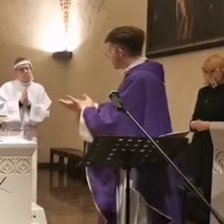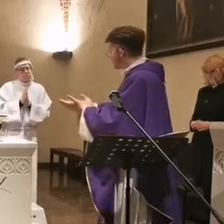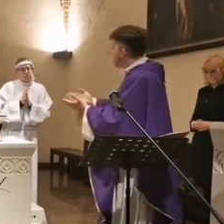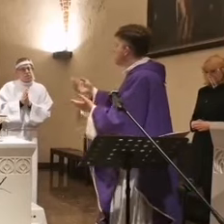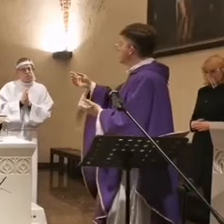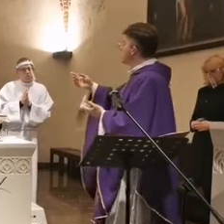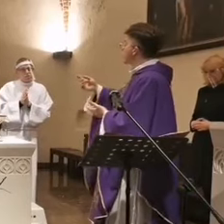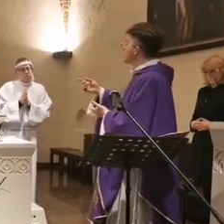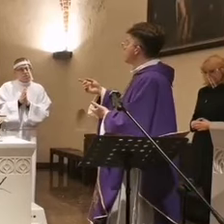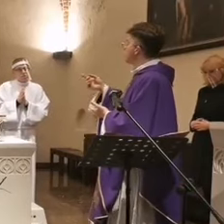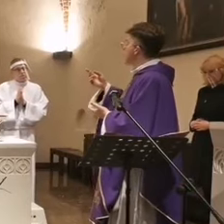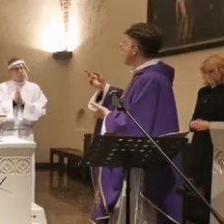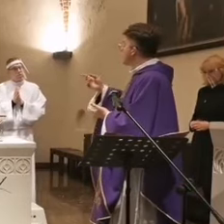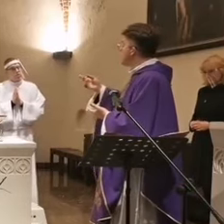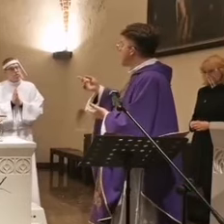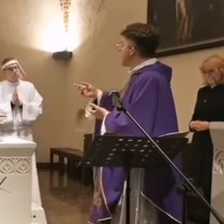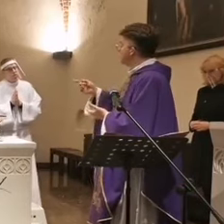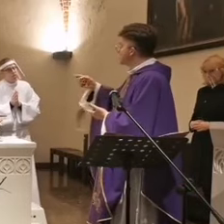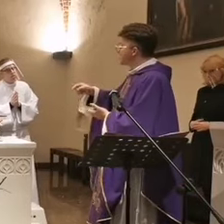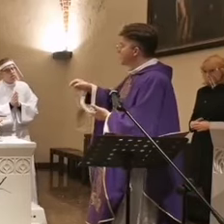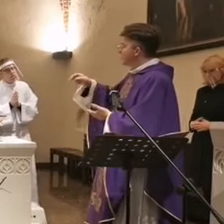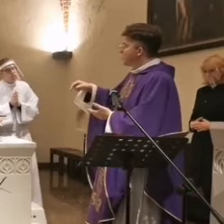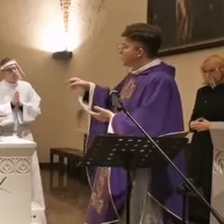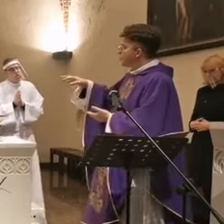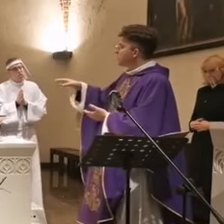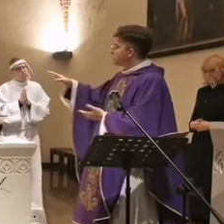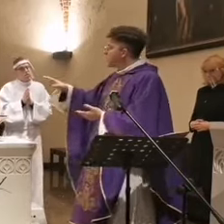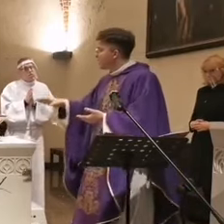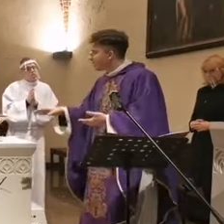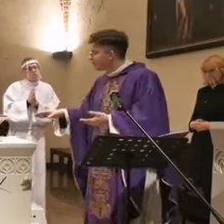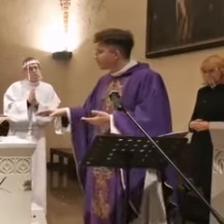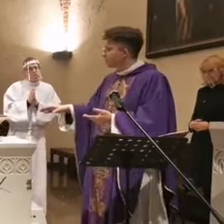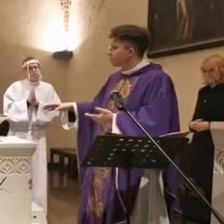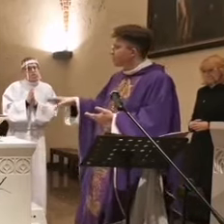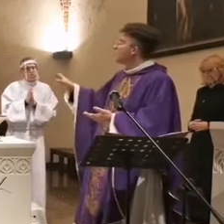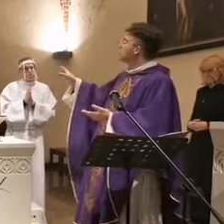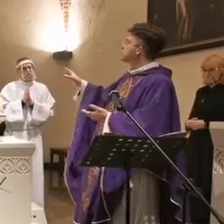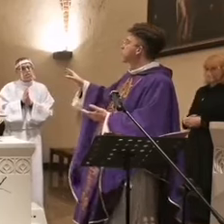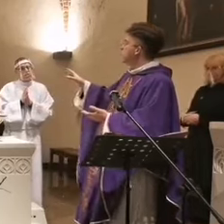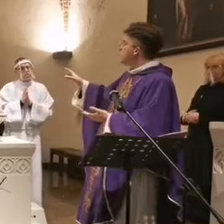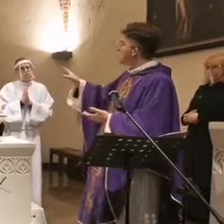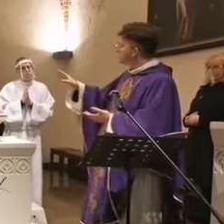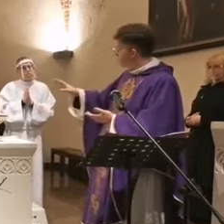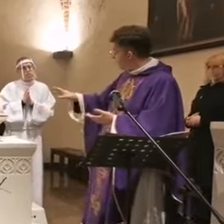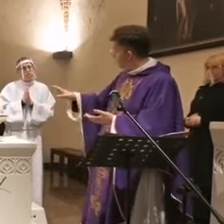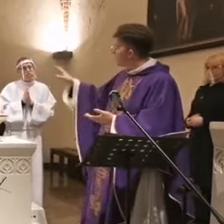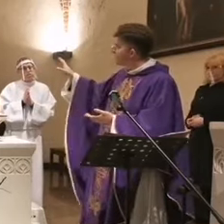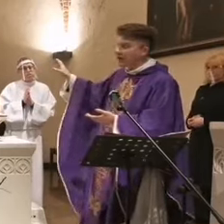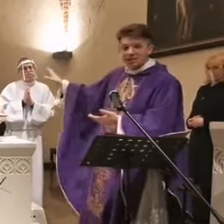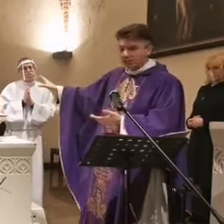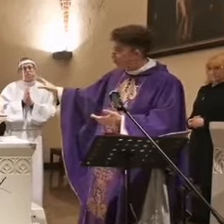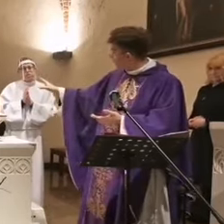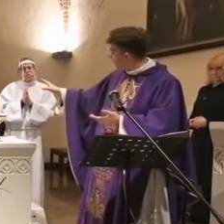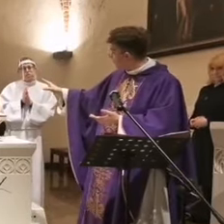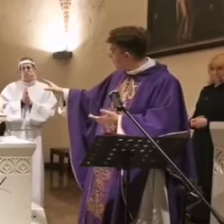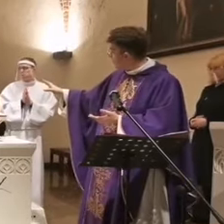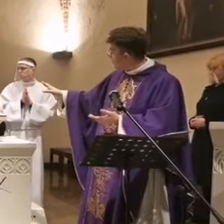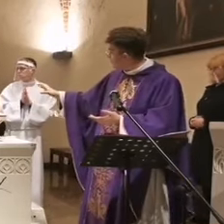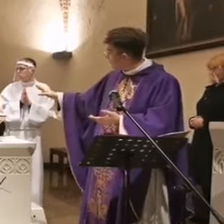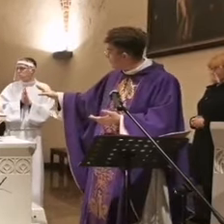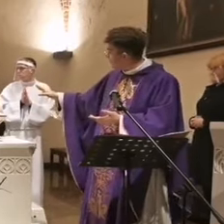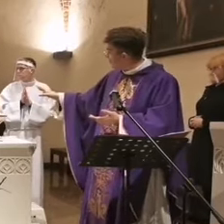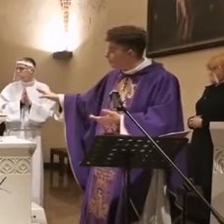grazie. Tuż riguardare insieme la nostra apostolata in Facebook. Sì,